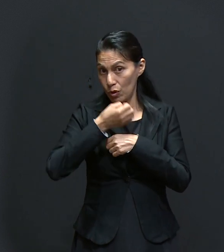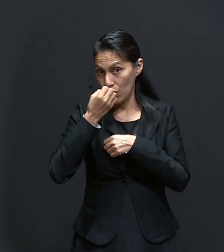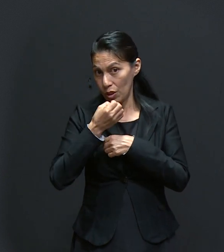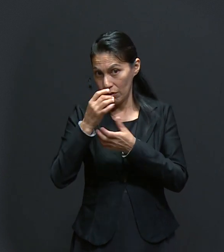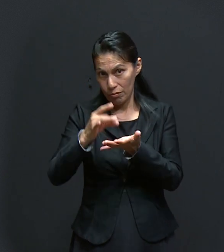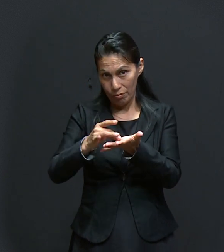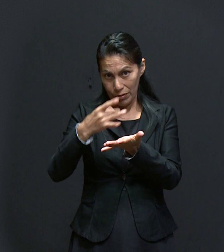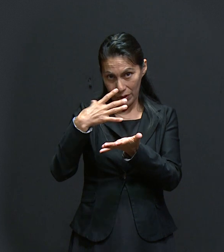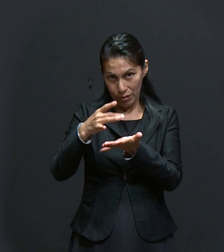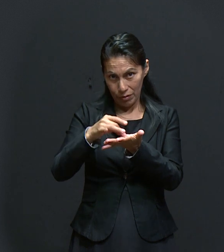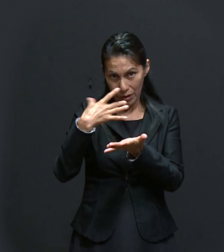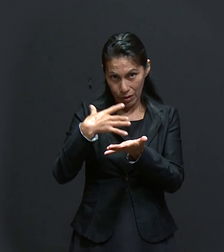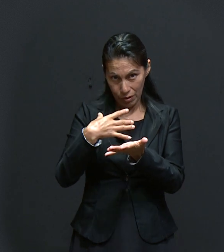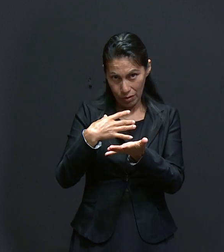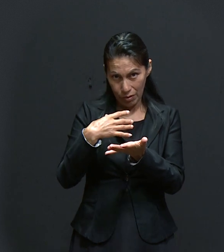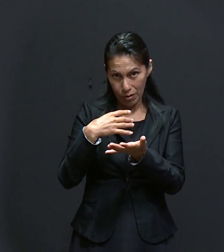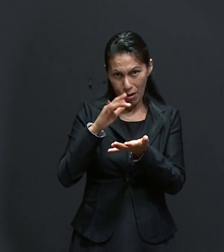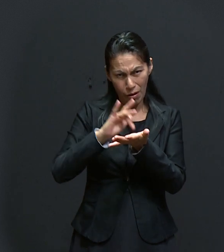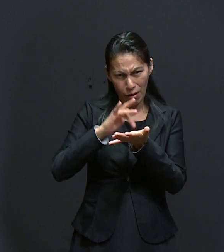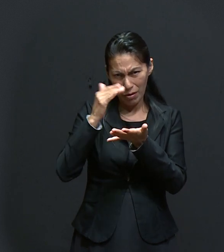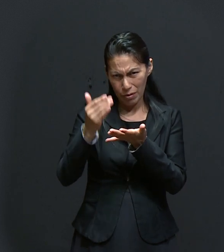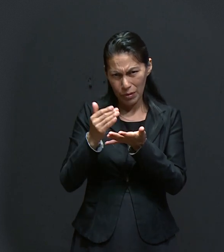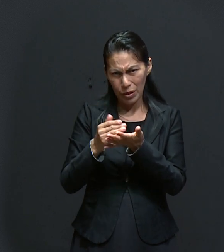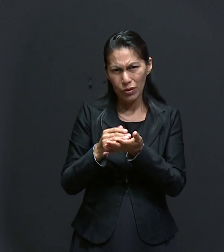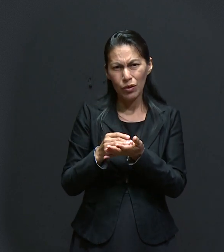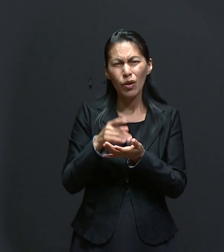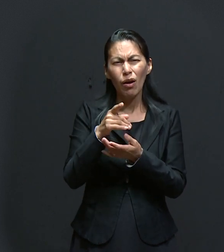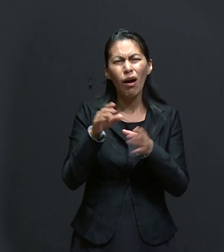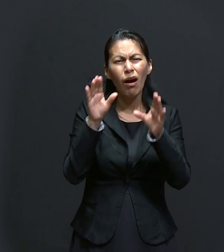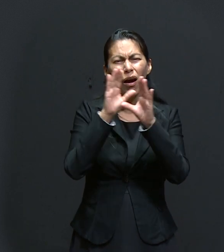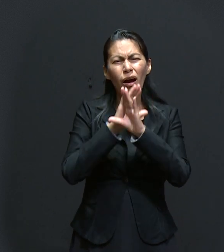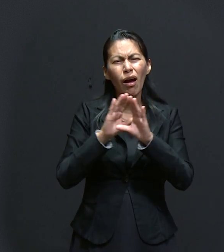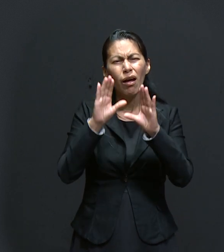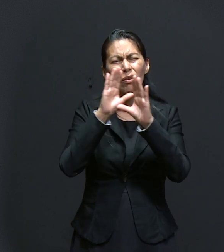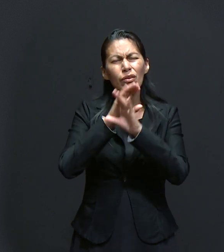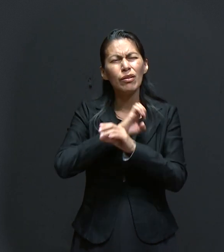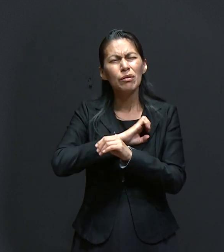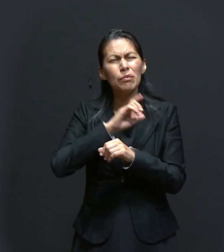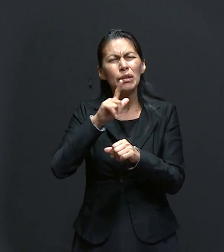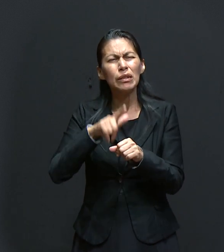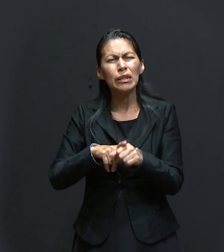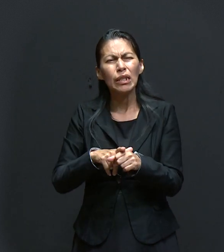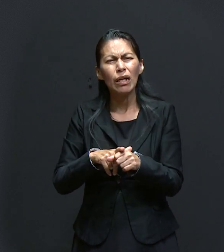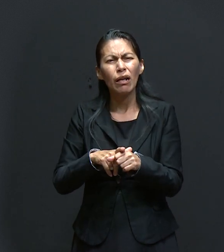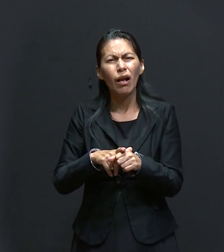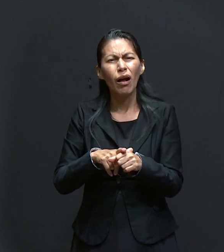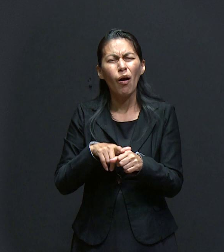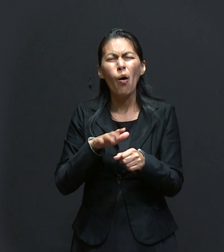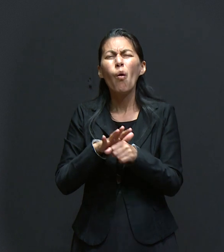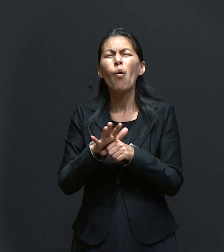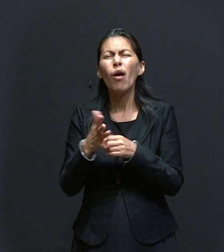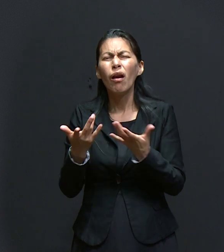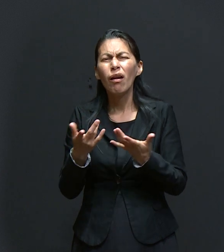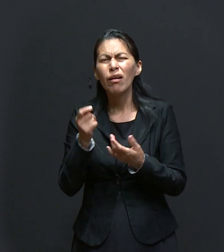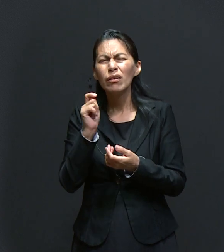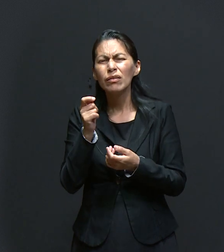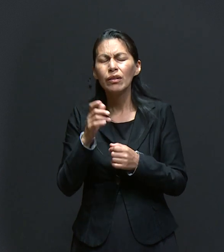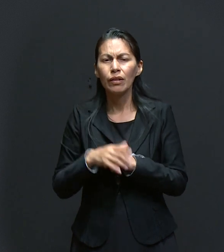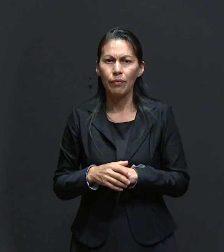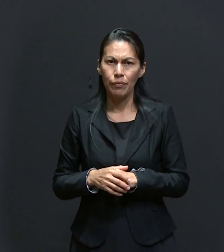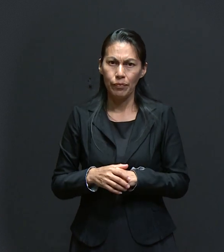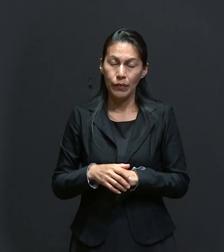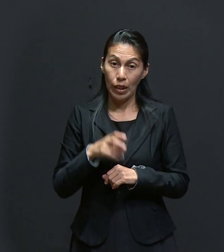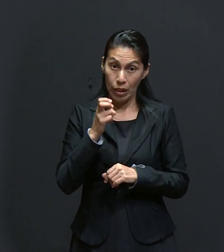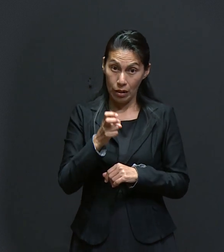también nuestros agradecimientos vamos a escuchar un canto muy especial cuál es ese canto que vamos a escuchar este